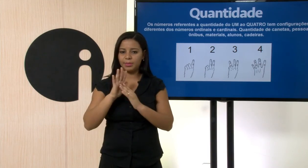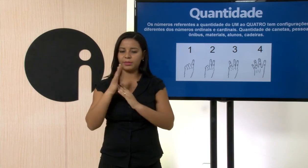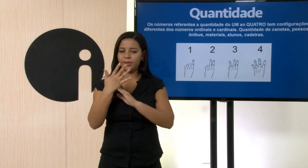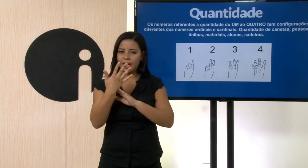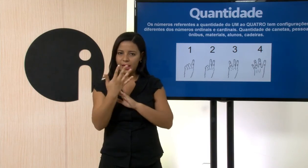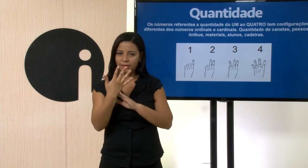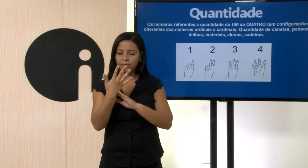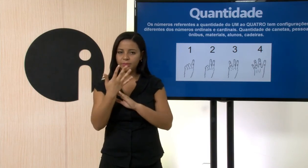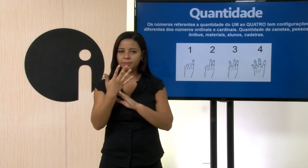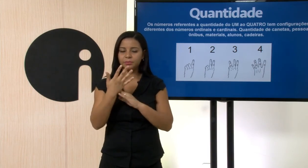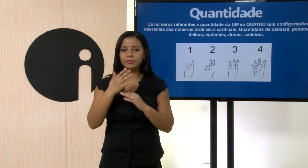sempre virado.